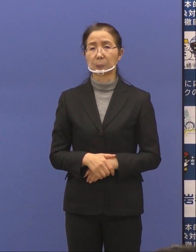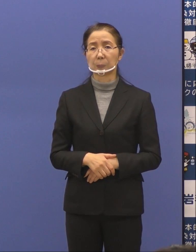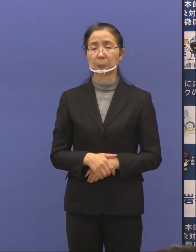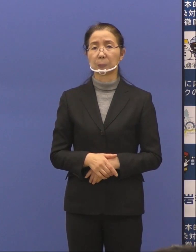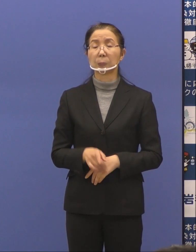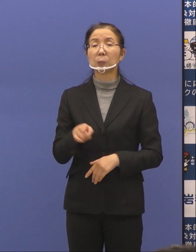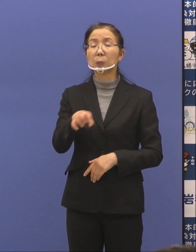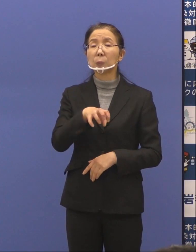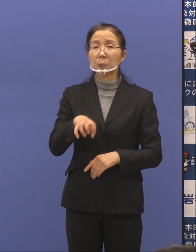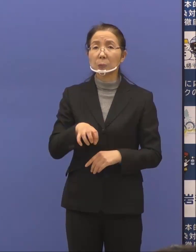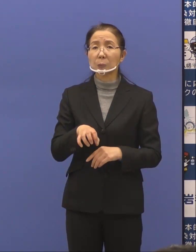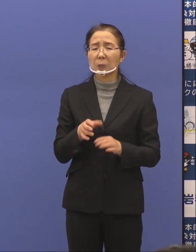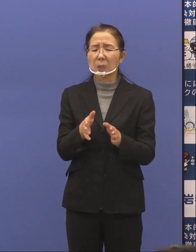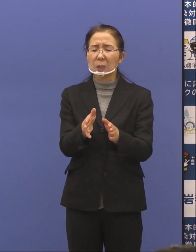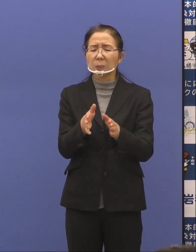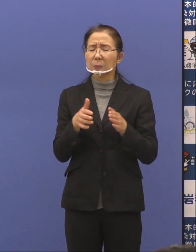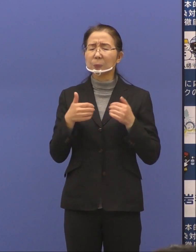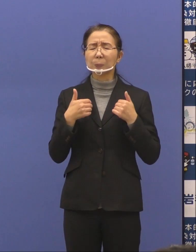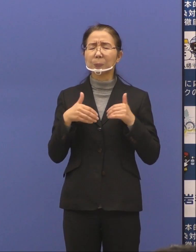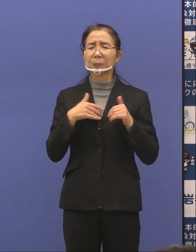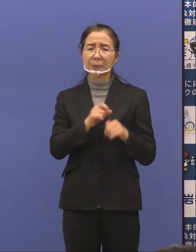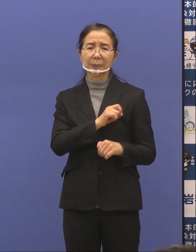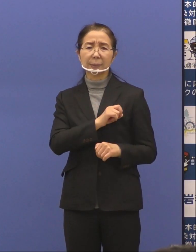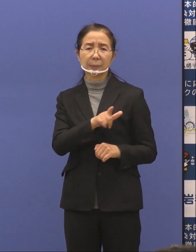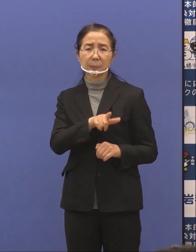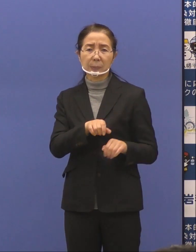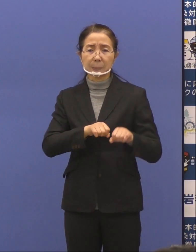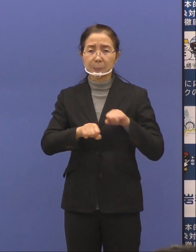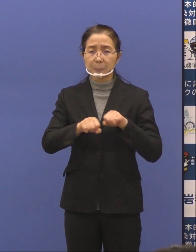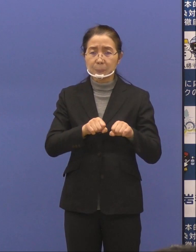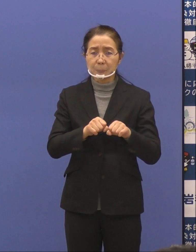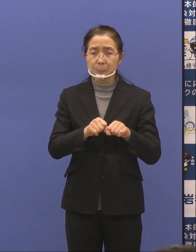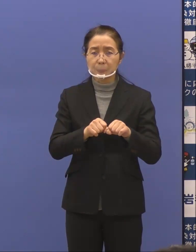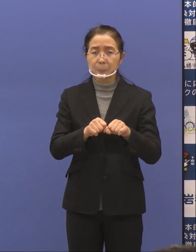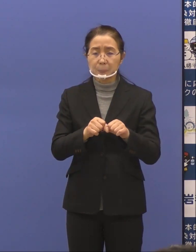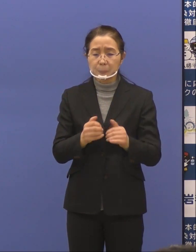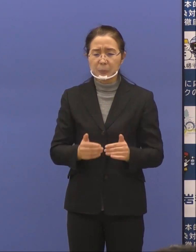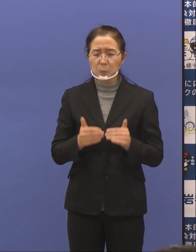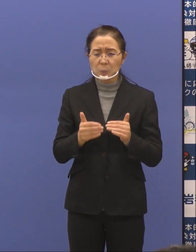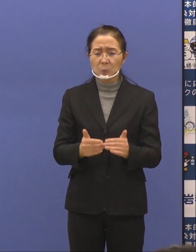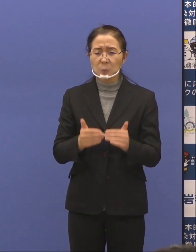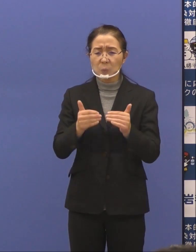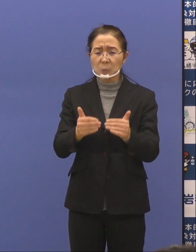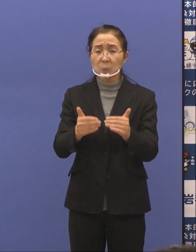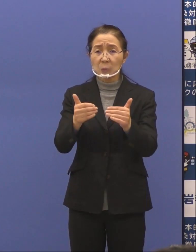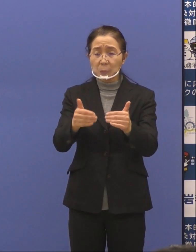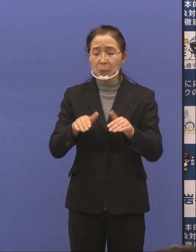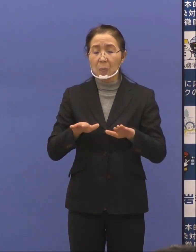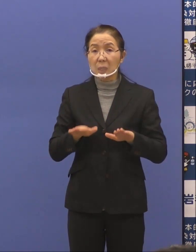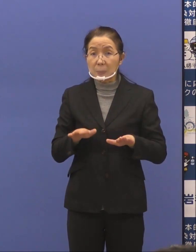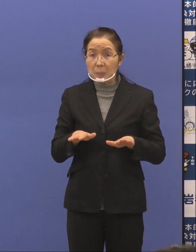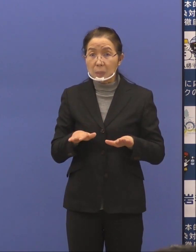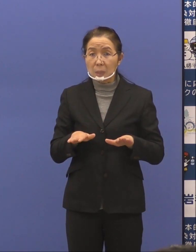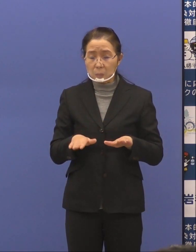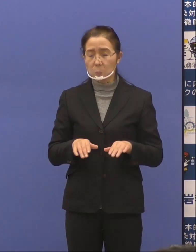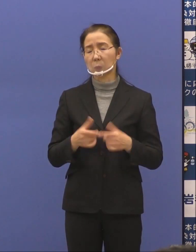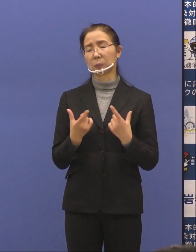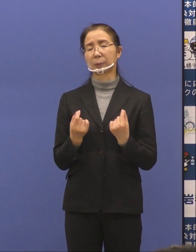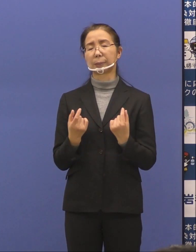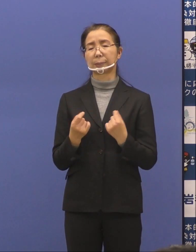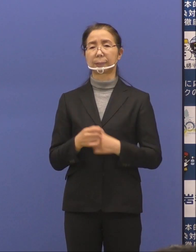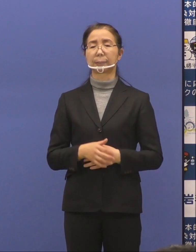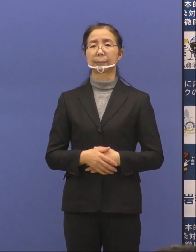ところにこう躊躇しない、積極的にそういう方向に踏み出すっていうのは今でもそうです。